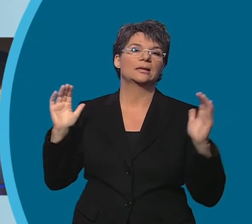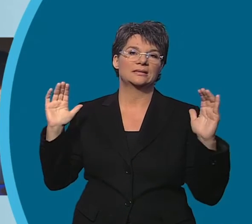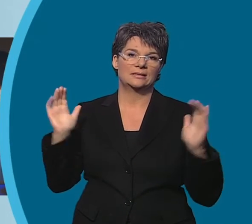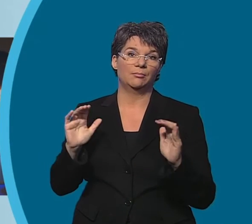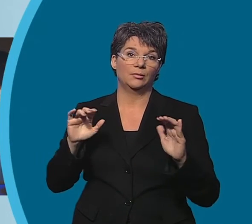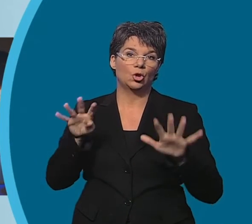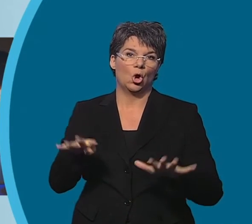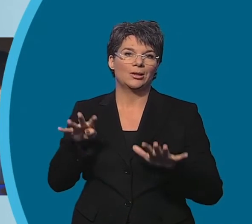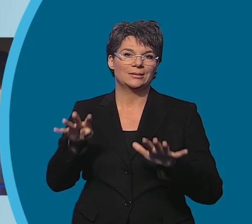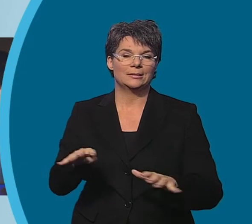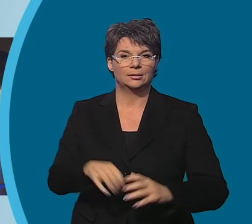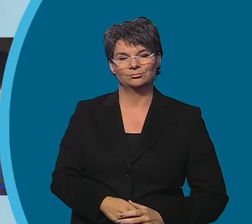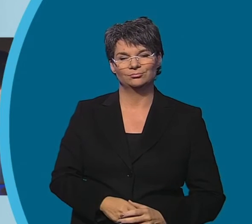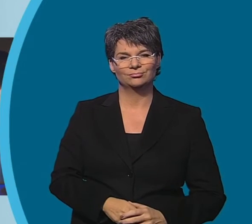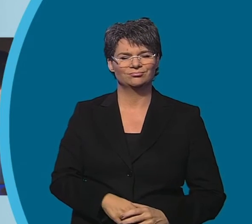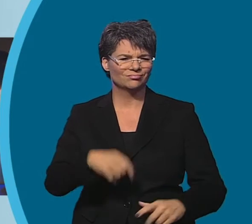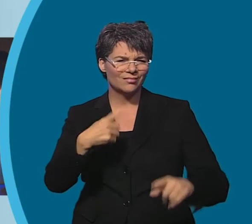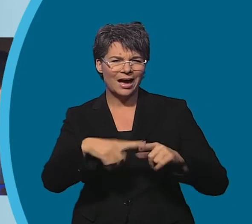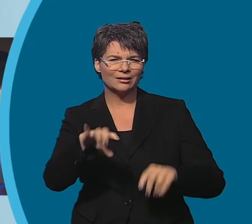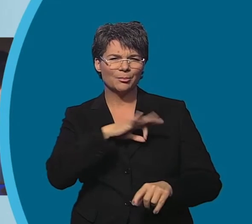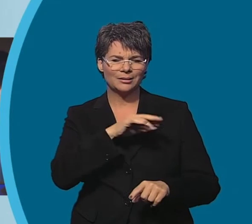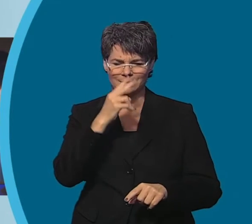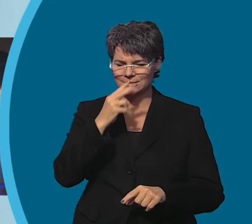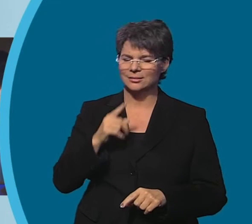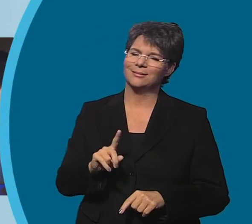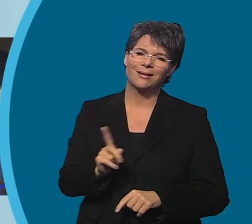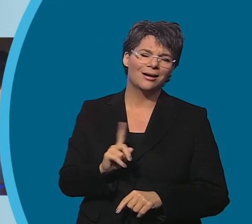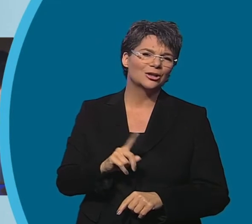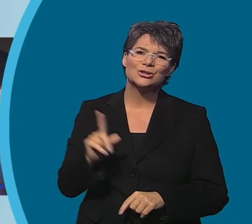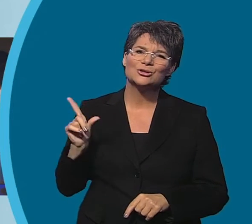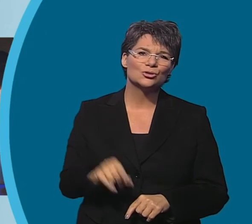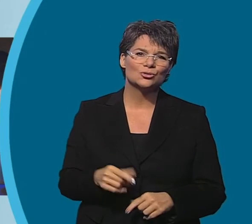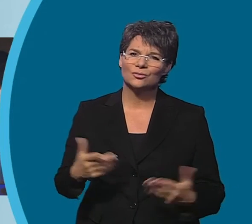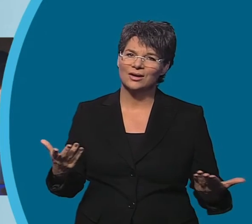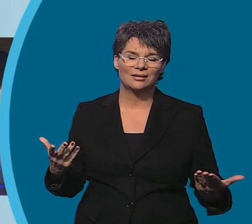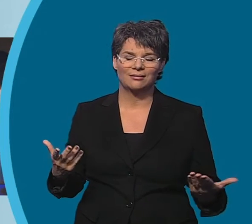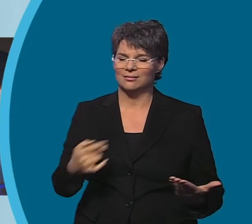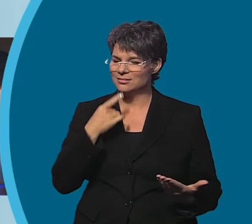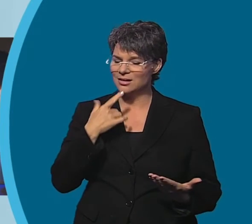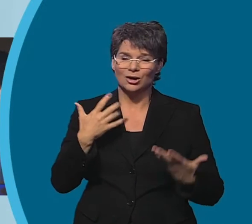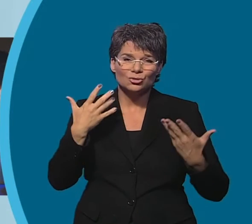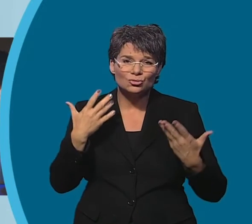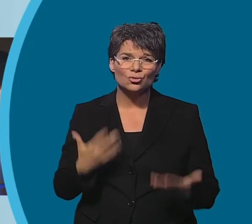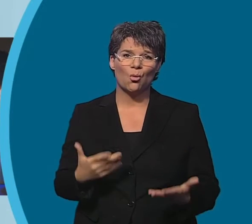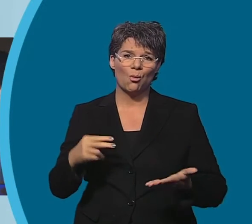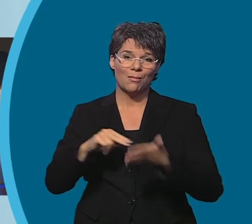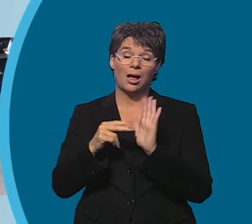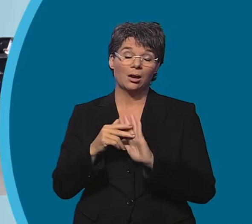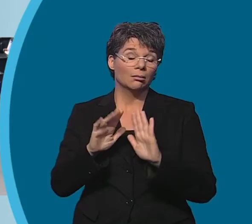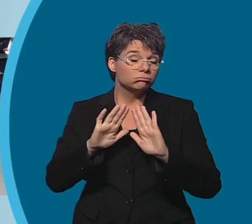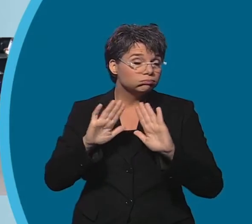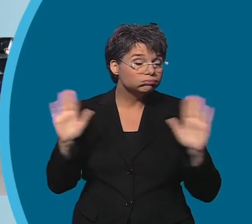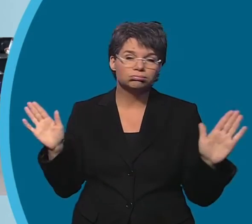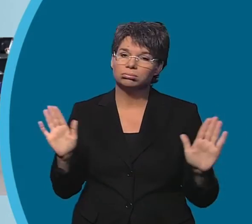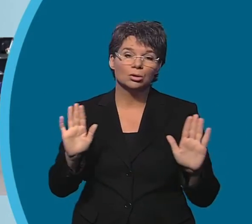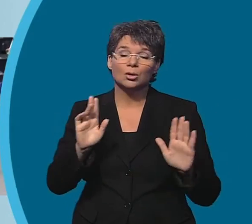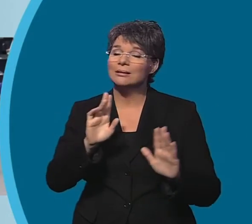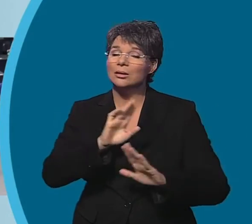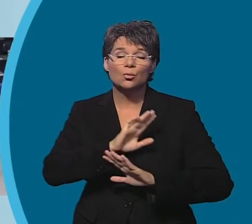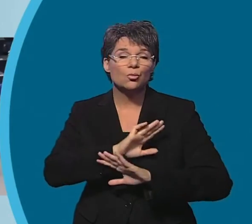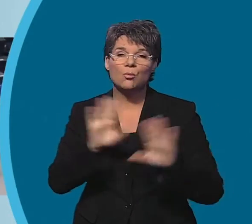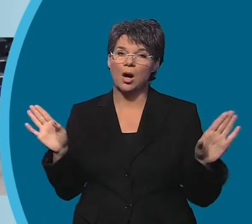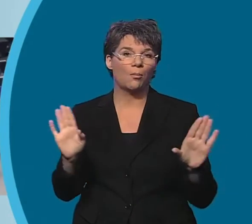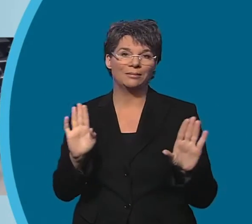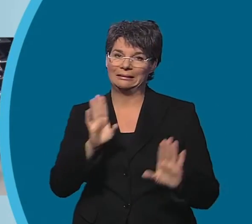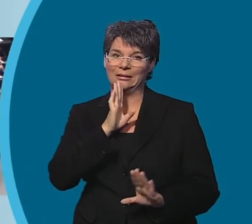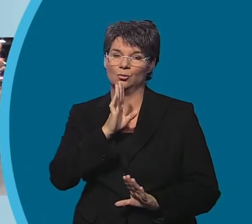Grünen geht dieser Schritt nicht weit genug. Sie kritisierten die Koalitionspläne als völlig unzureichend. Dieser Bundestag